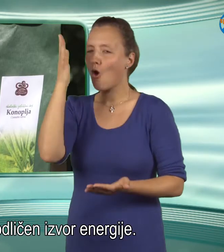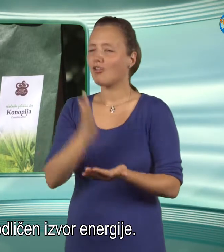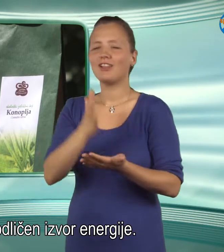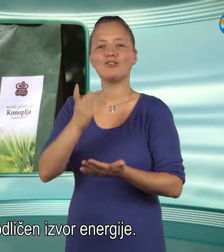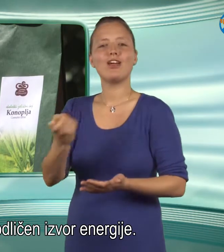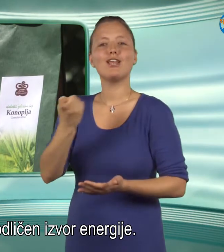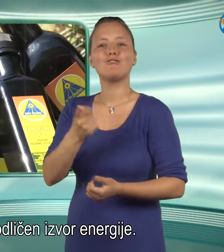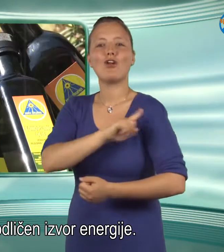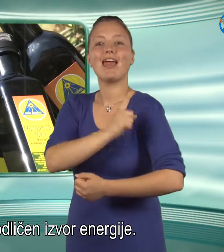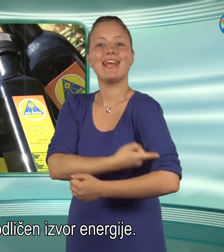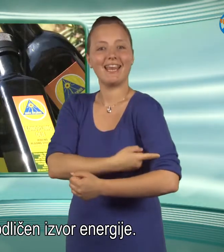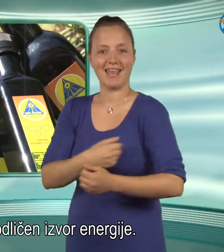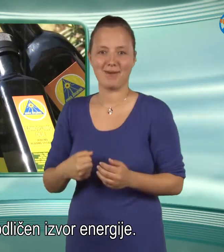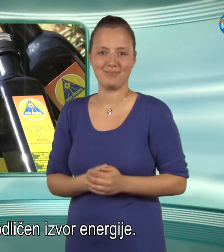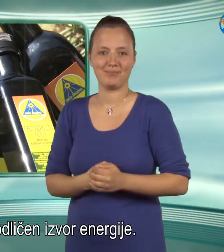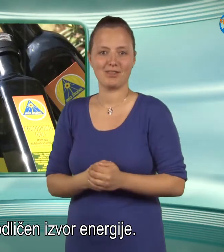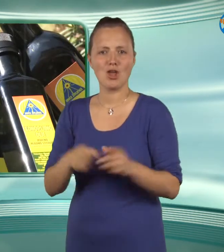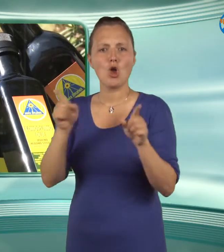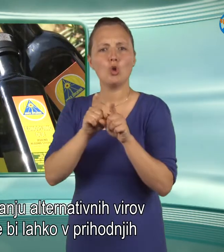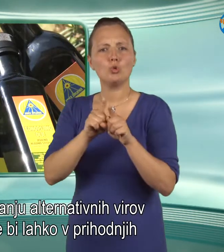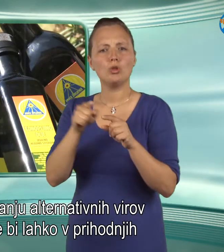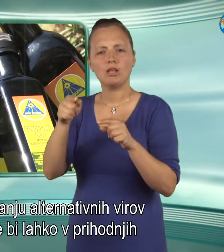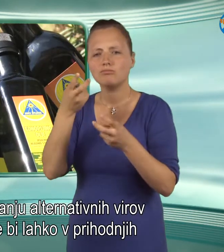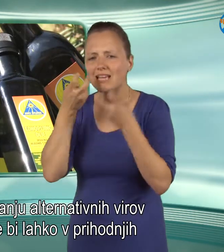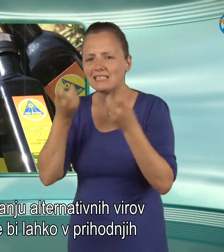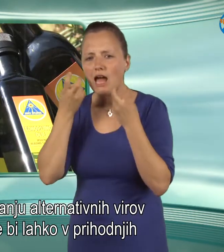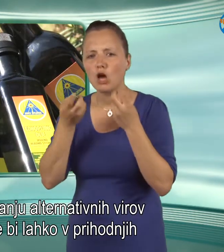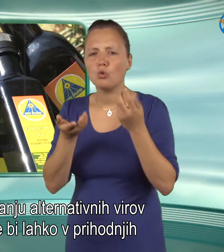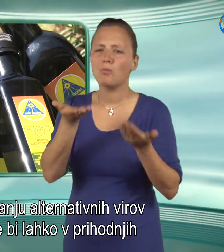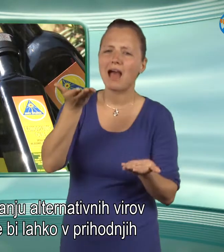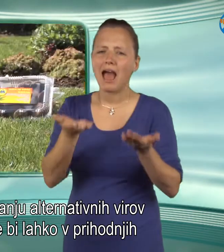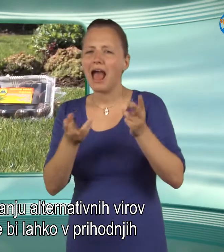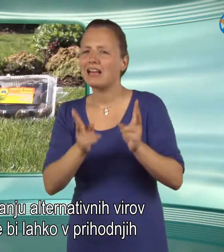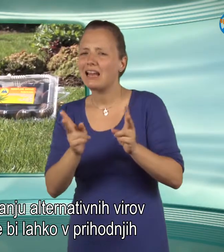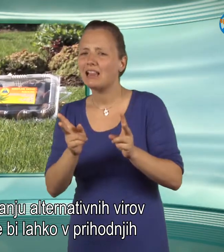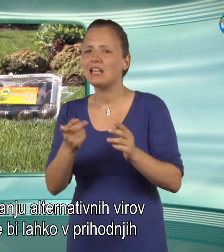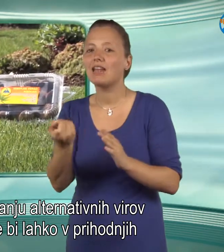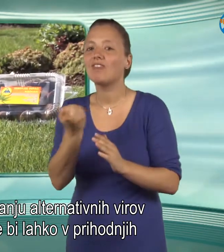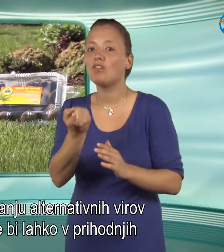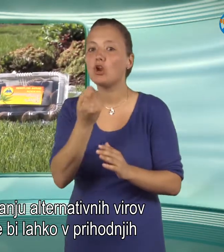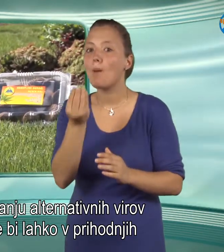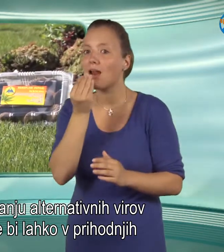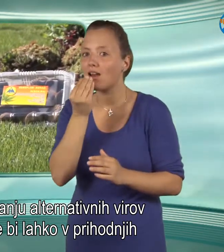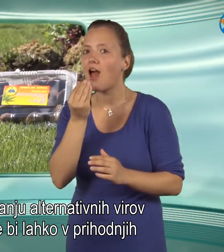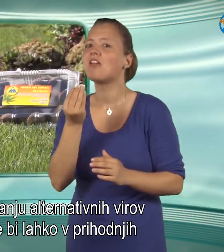Zato je odličen izvor energije. Tudi v iskanju alternativnih virov prehrane bi